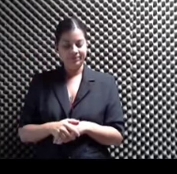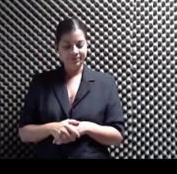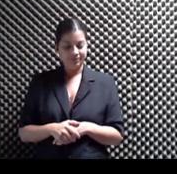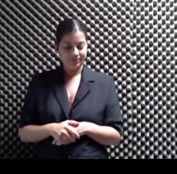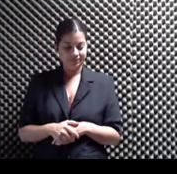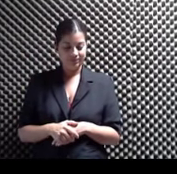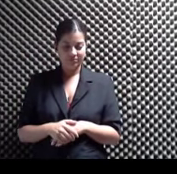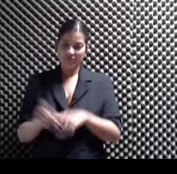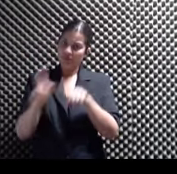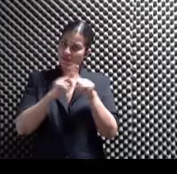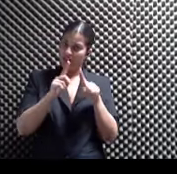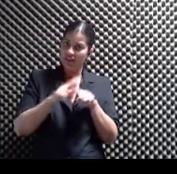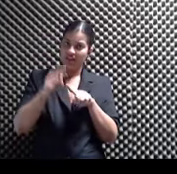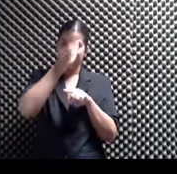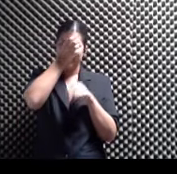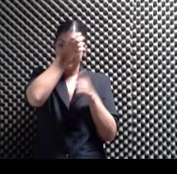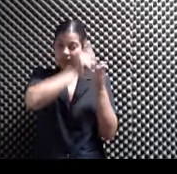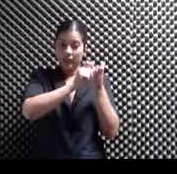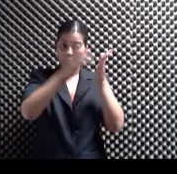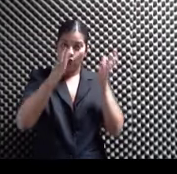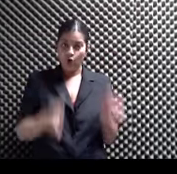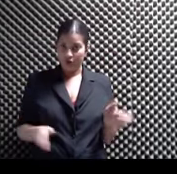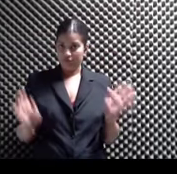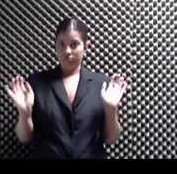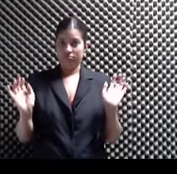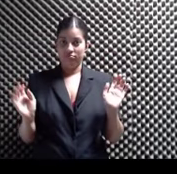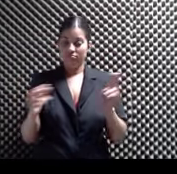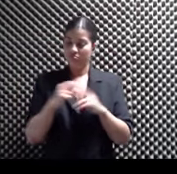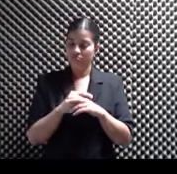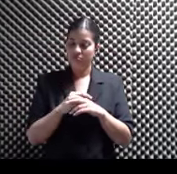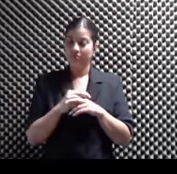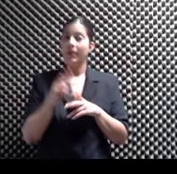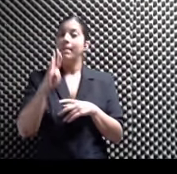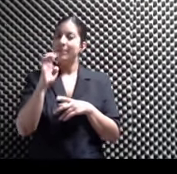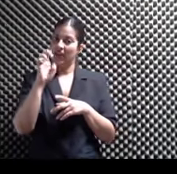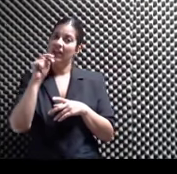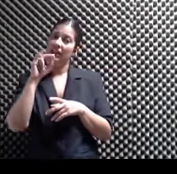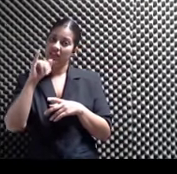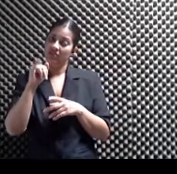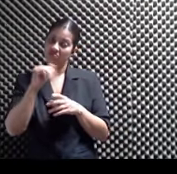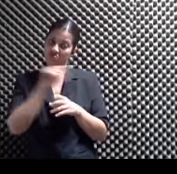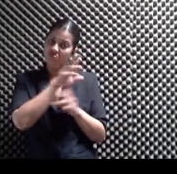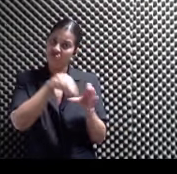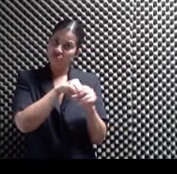unos columnistas, José Arsenio Torres, Noel Colón Martínez, Benny, y estaba